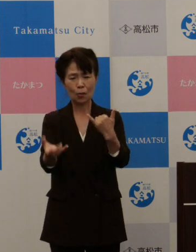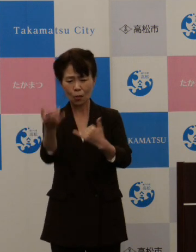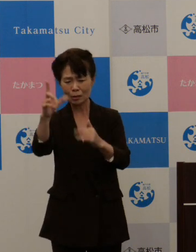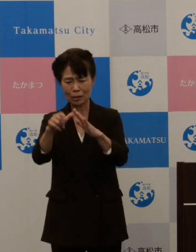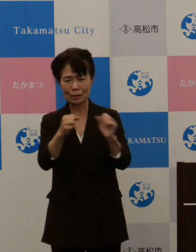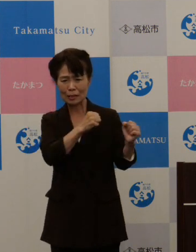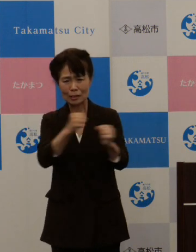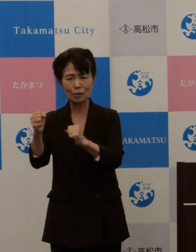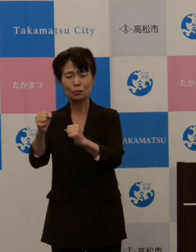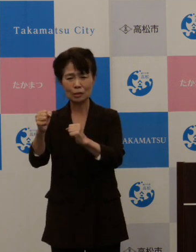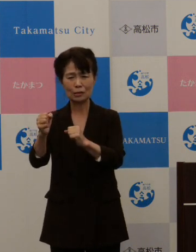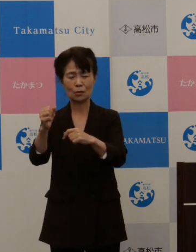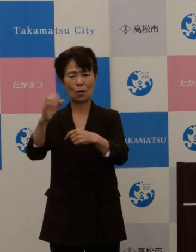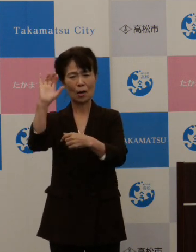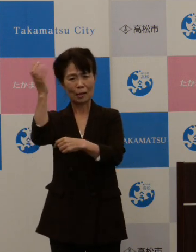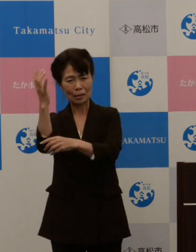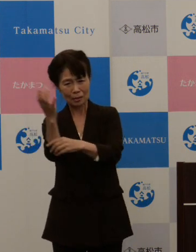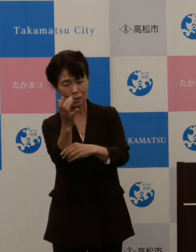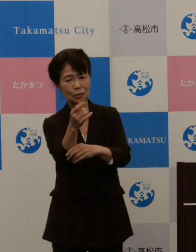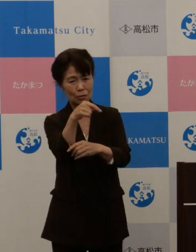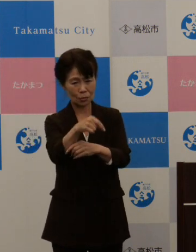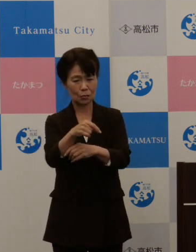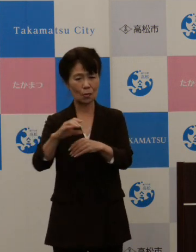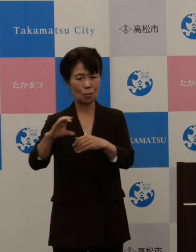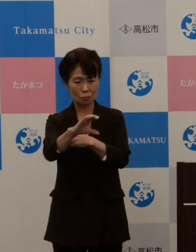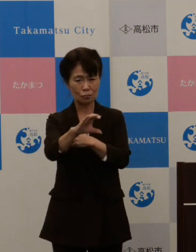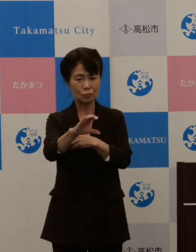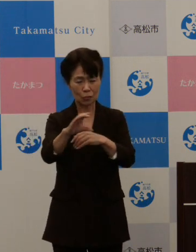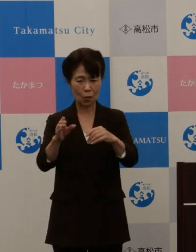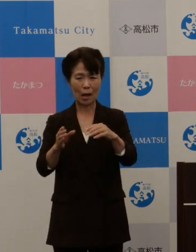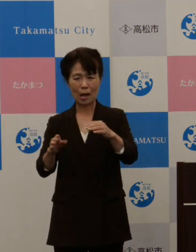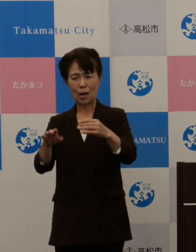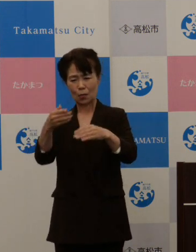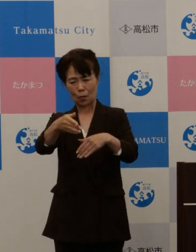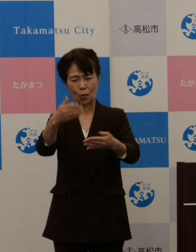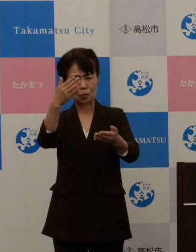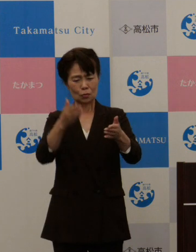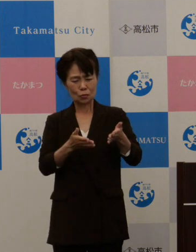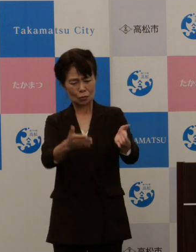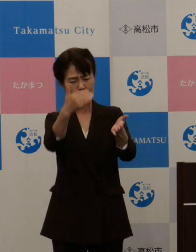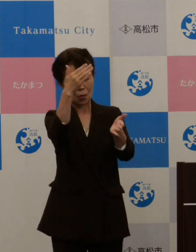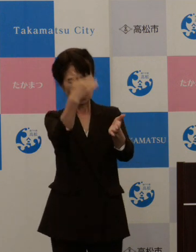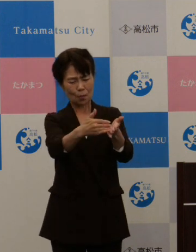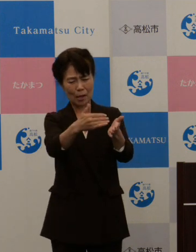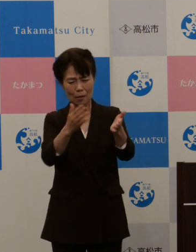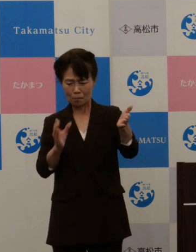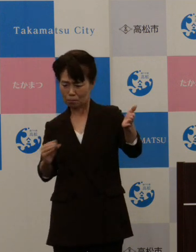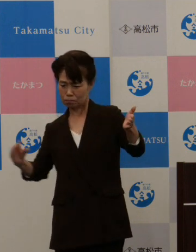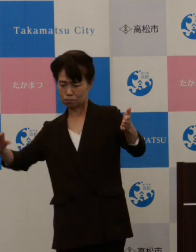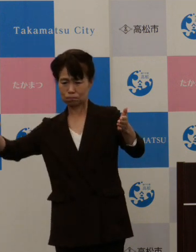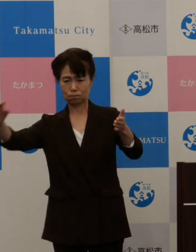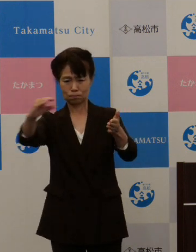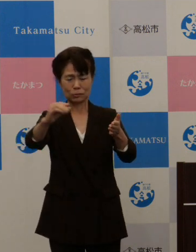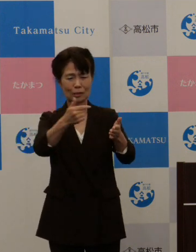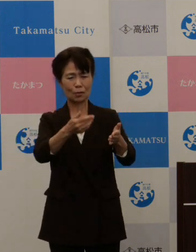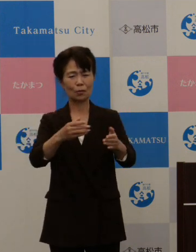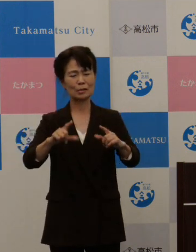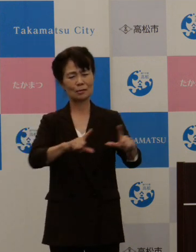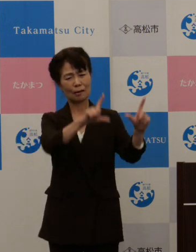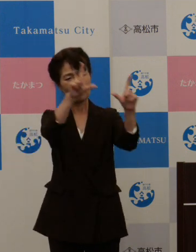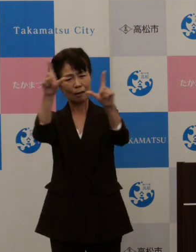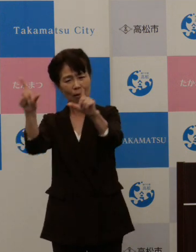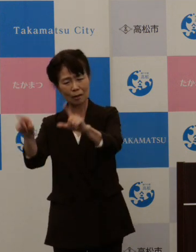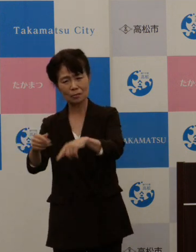急車両の通行、迂回路交通の混雑、生活上の不便などの不安の声が上が